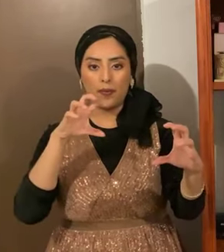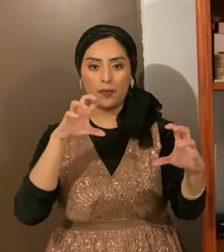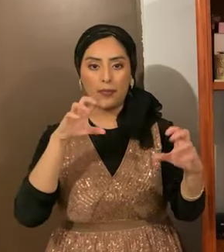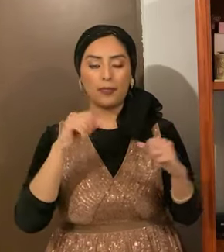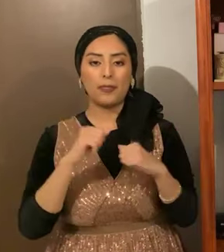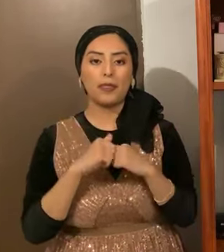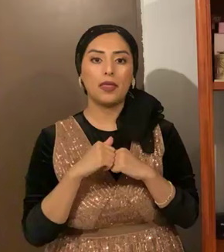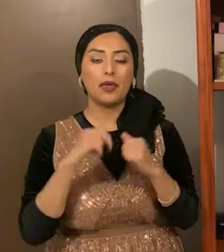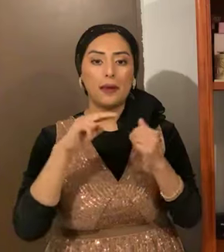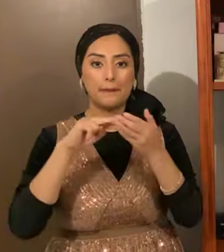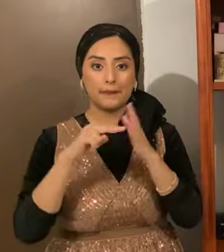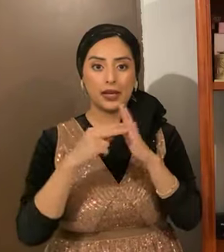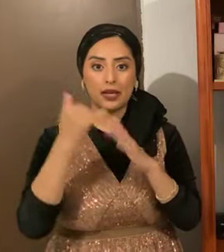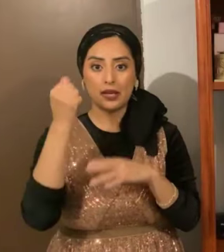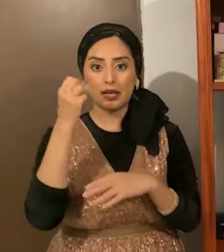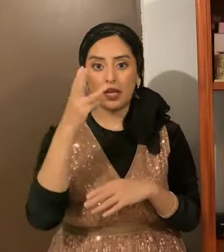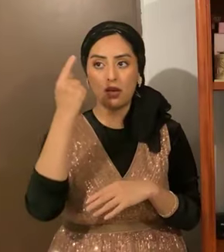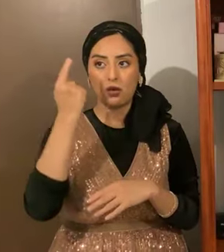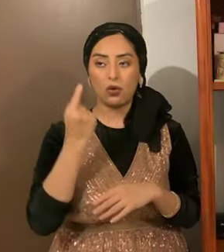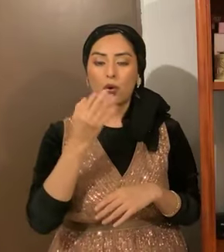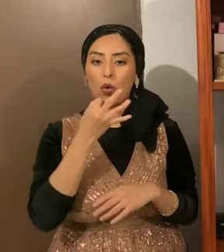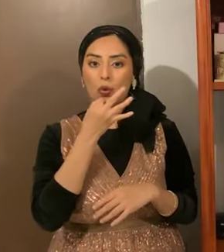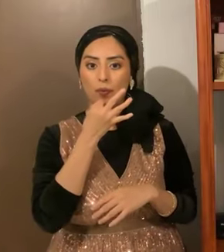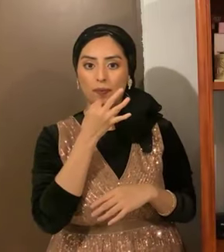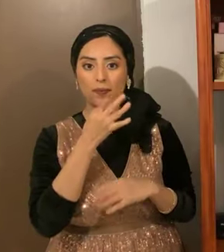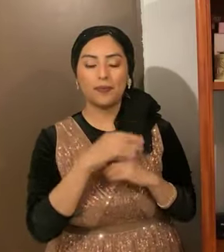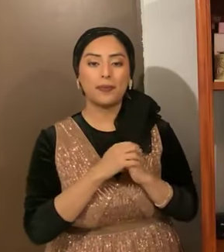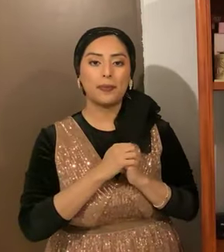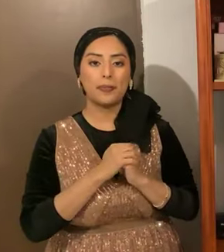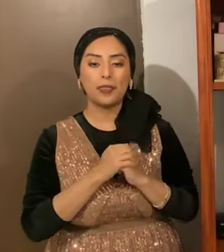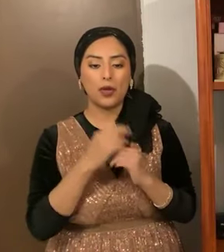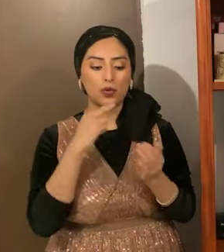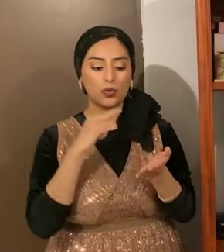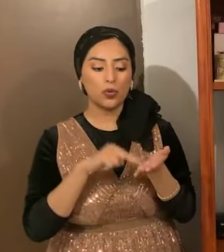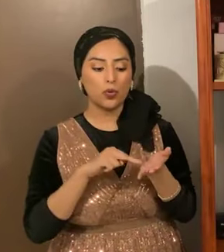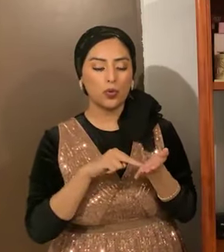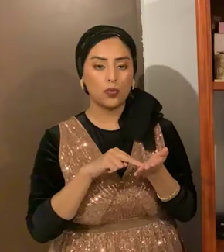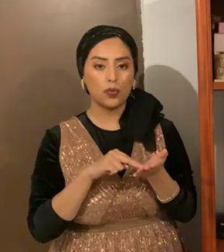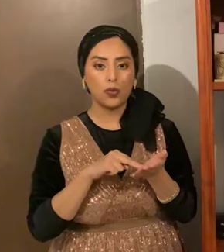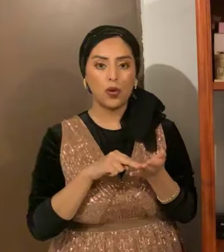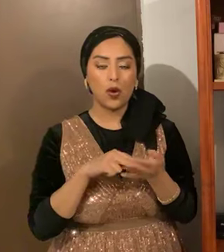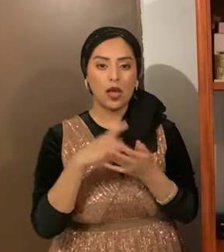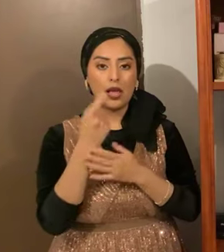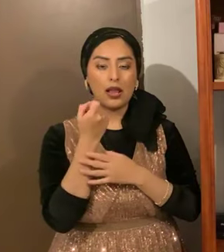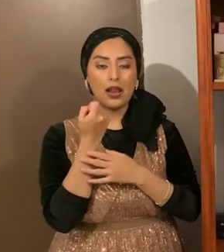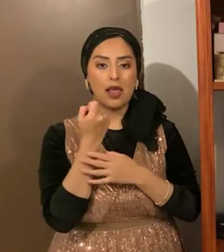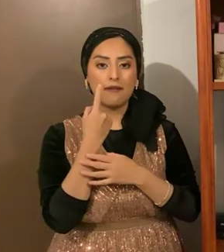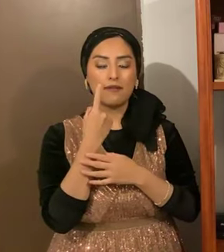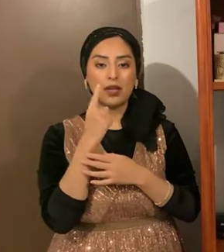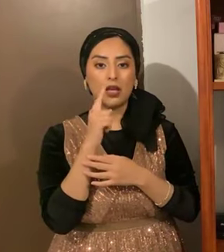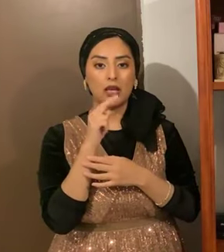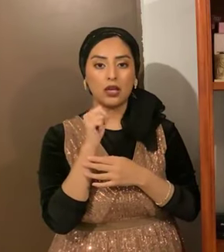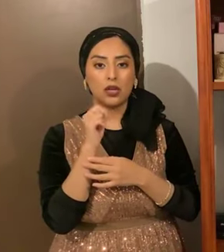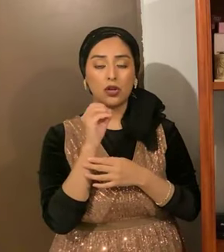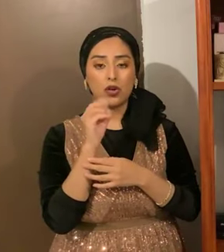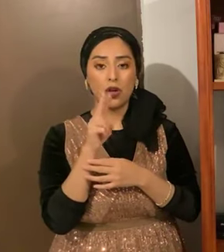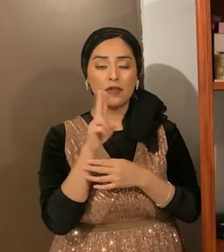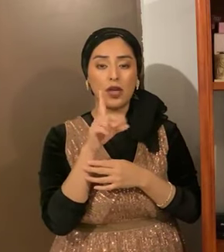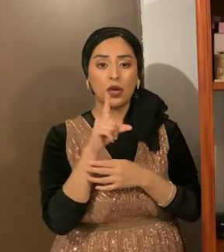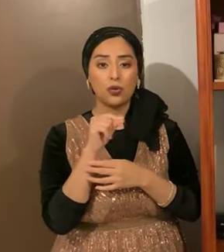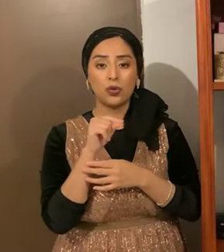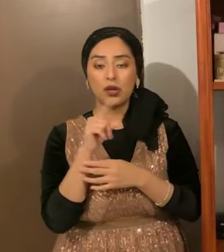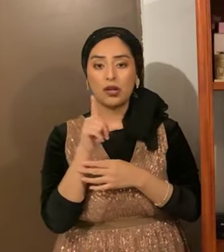señal de que ya eso ya viene. Anoten esta fecha, el 11 de noviembre del